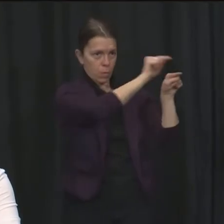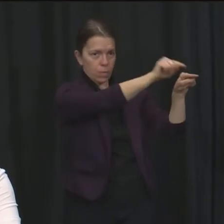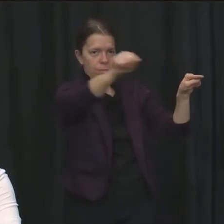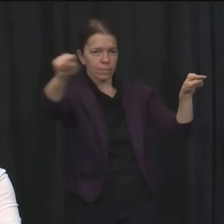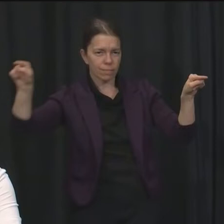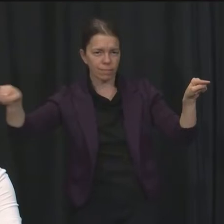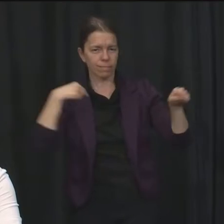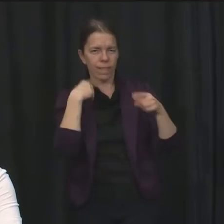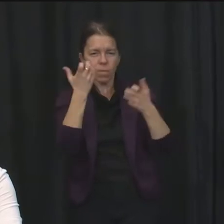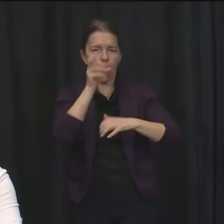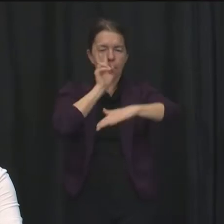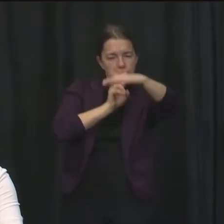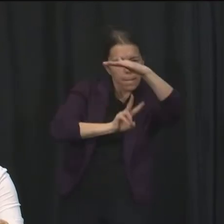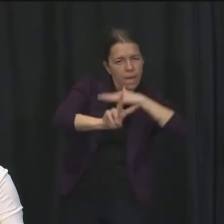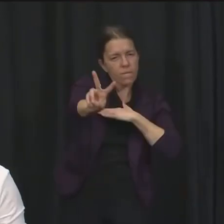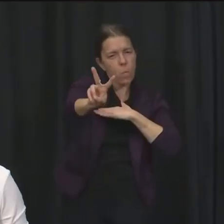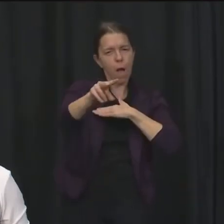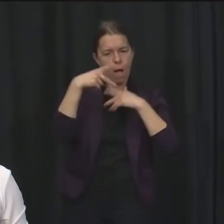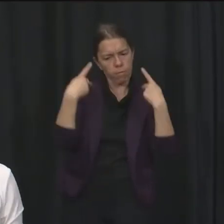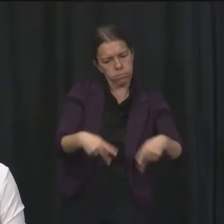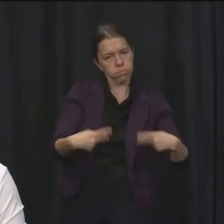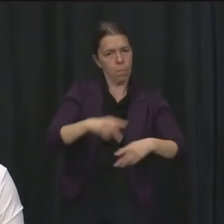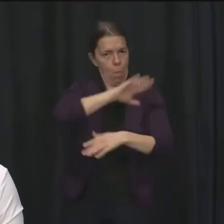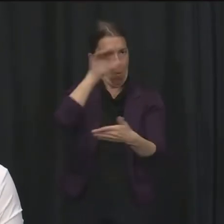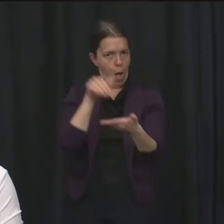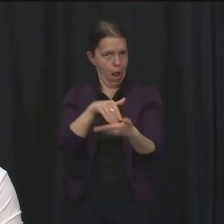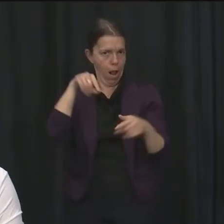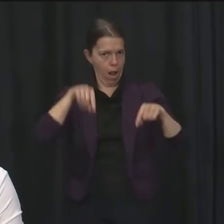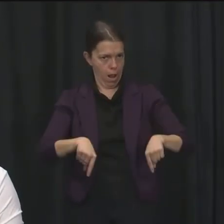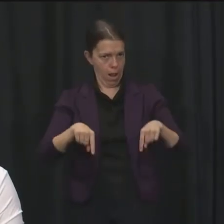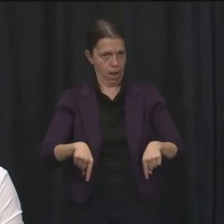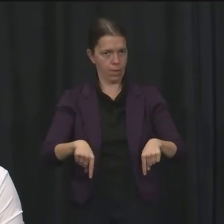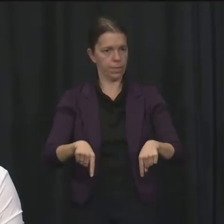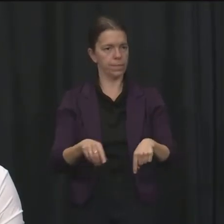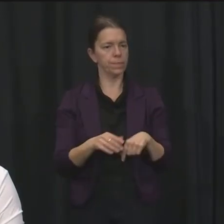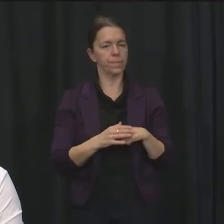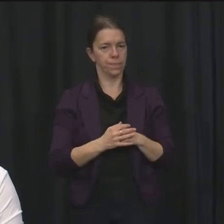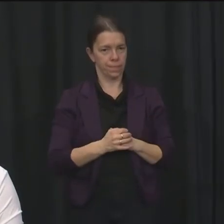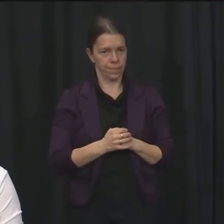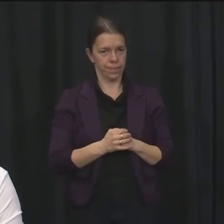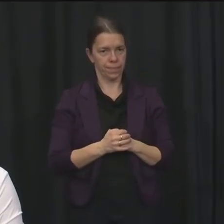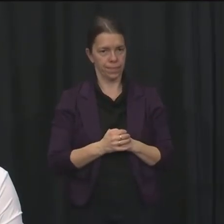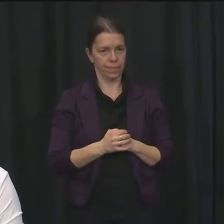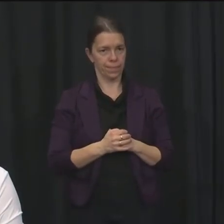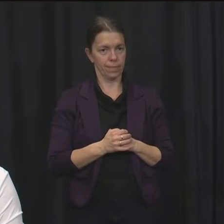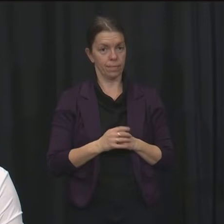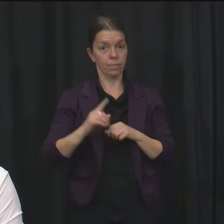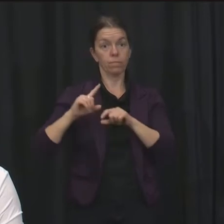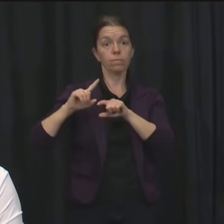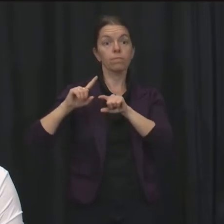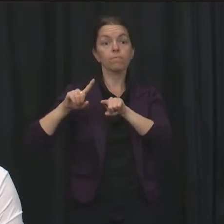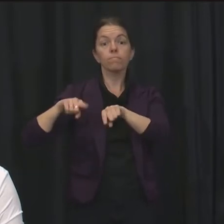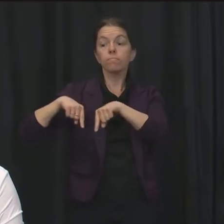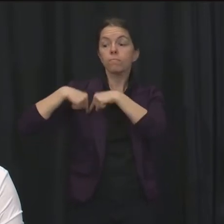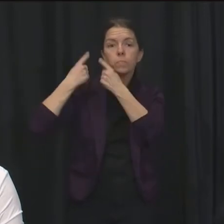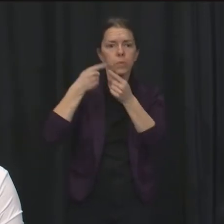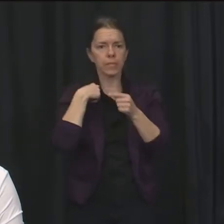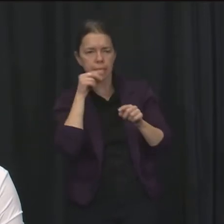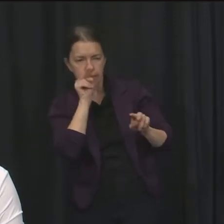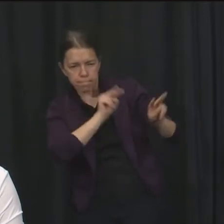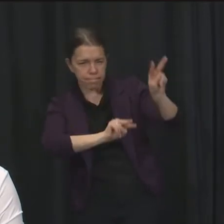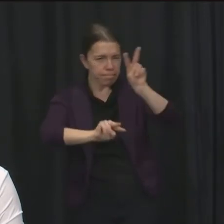provinciaux. Alors, qu'est-ce qu'on peut en tirer comme conclusion pour Montréal? Premièrement, lorsqu'on regarde